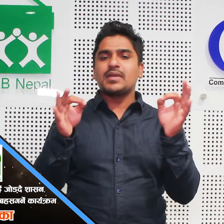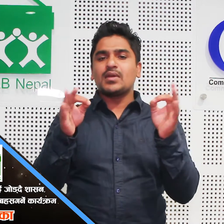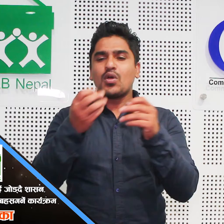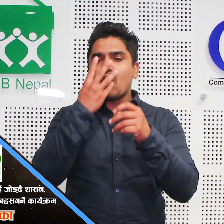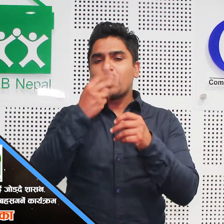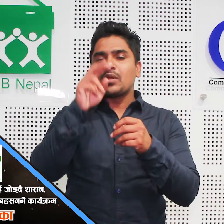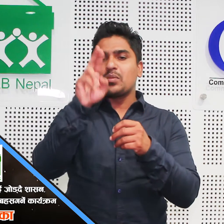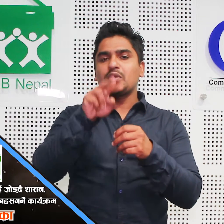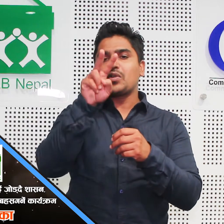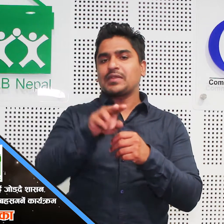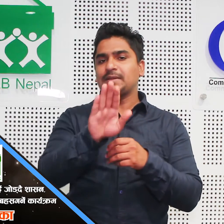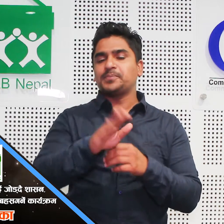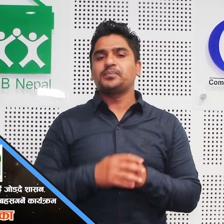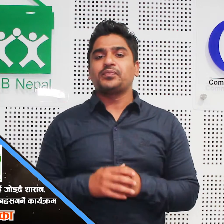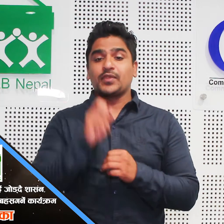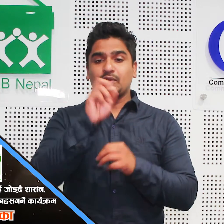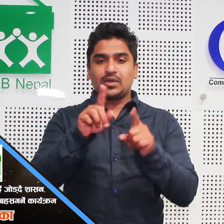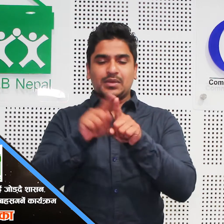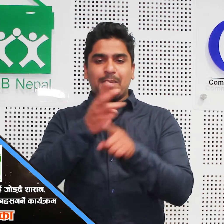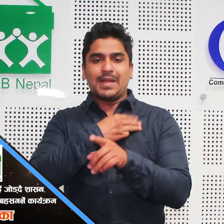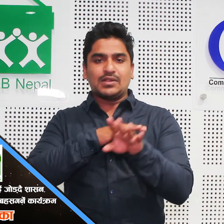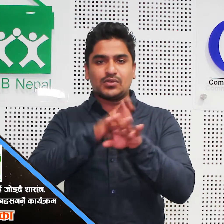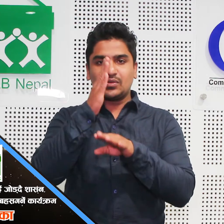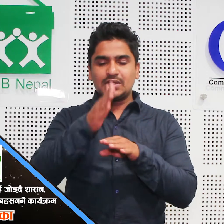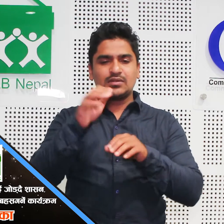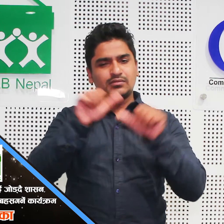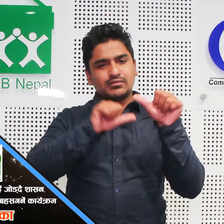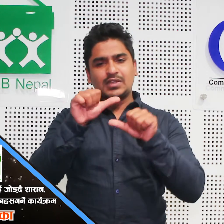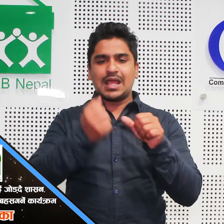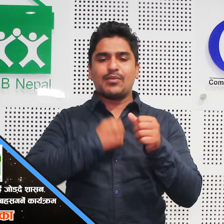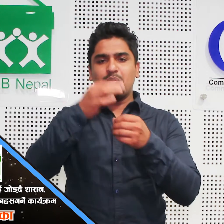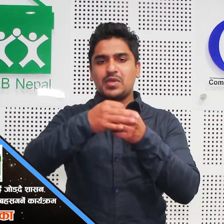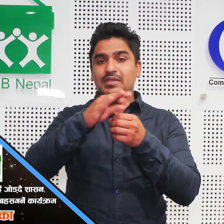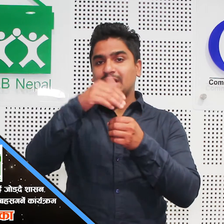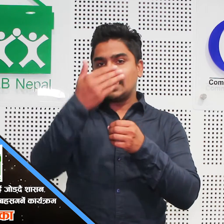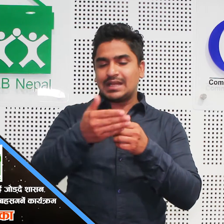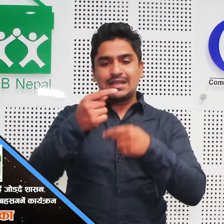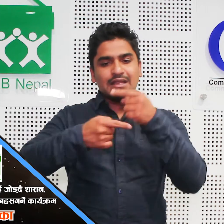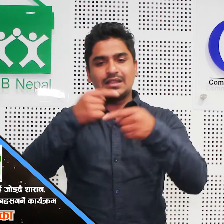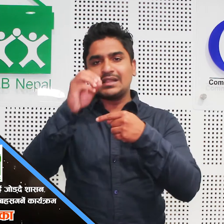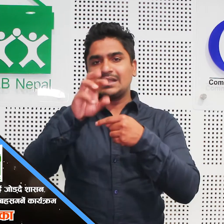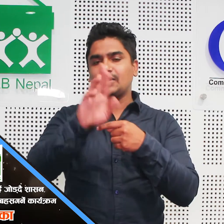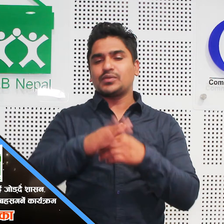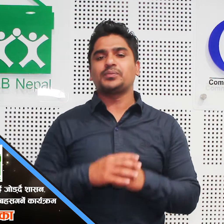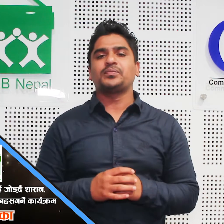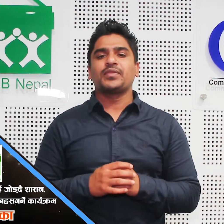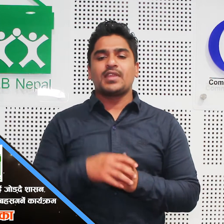अप्ठ्यारो परेको स्थिति छ। तर पनि मानिसहरूले जसो तसो आफ्नो व्यवसायलाई निरन्तरता दिएका छन्। नेपालका